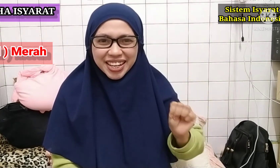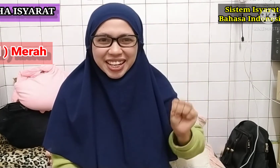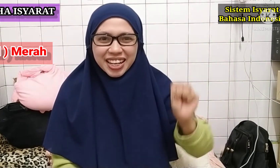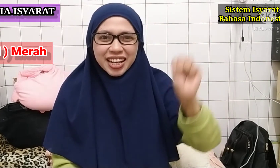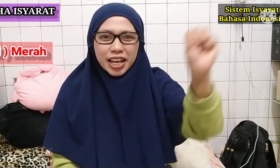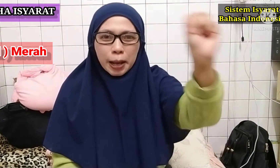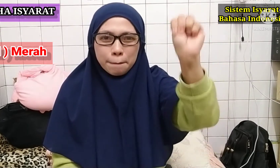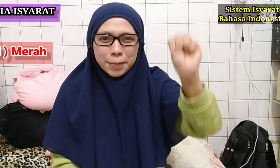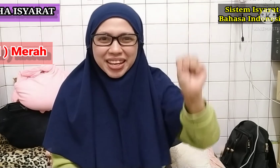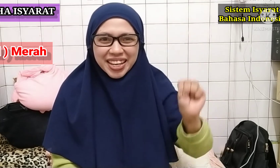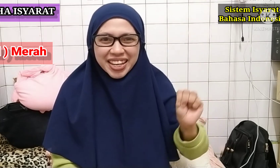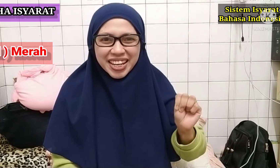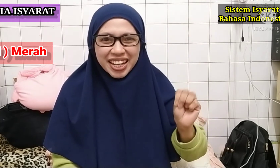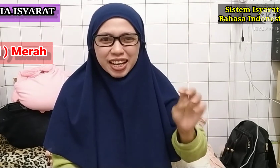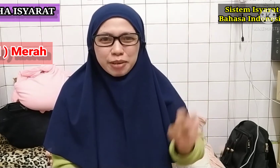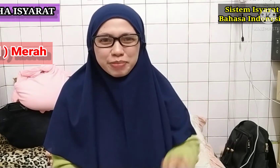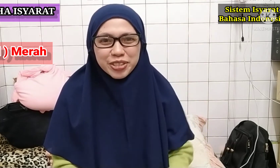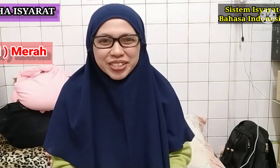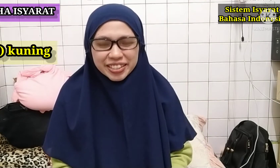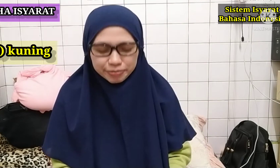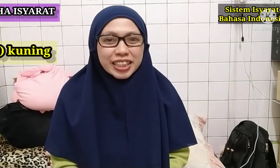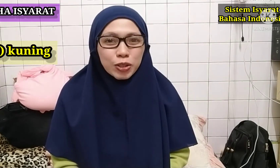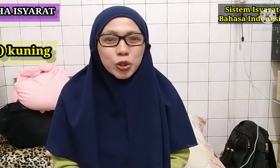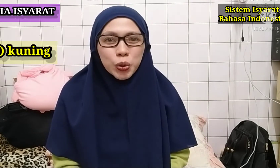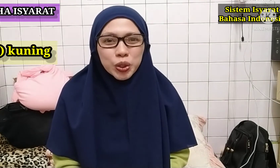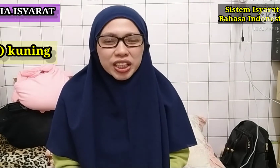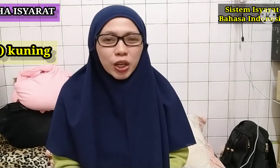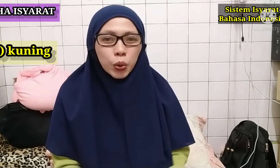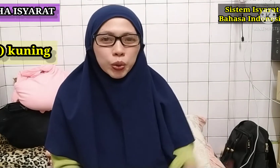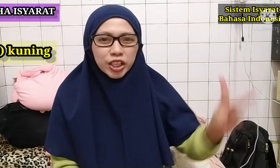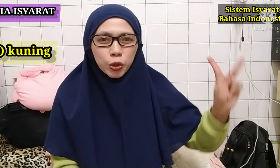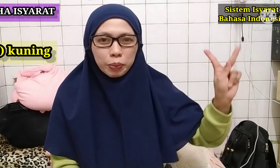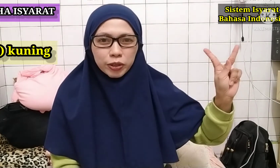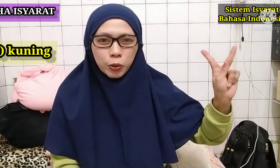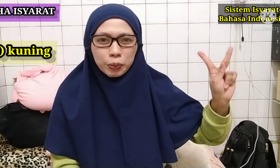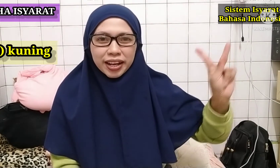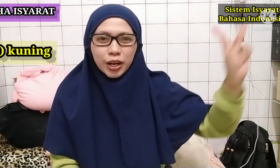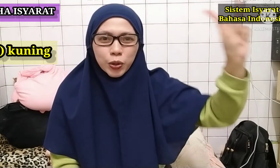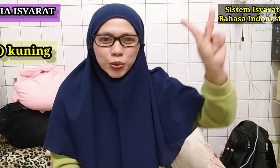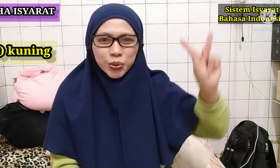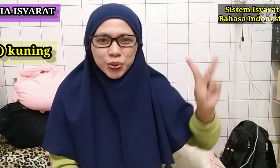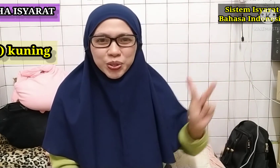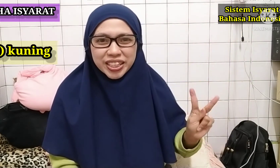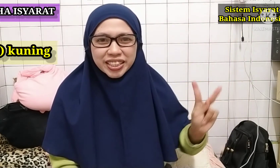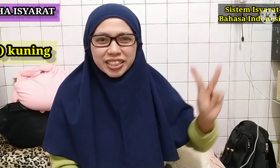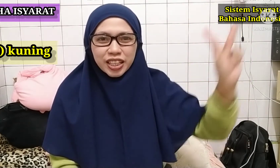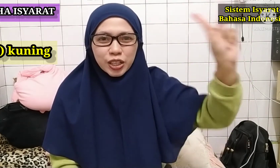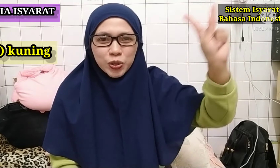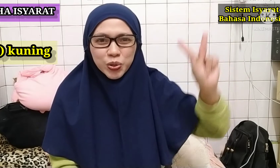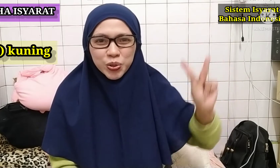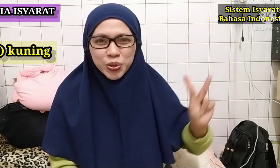merah, merah gitu ya. Terus kuning, kalau kuning itu pakai huruf K, kuning,